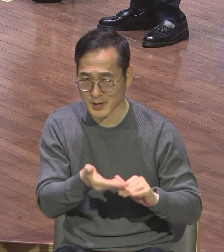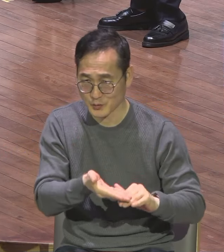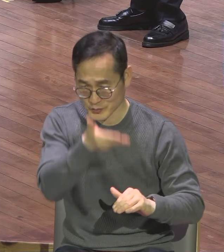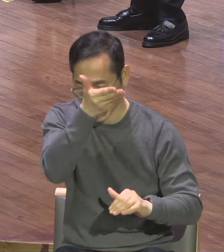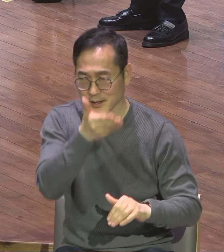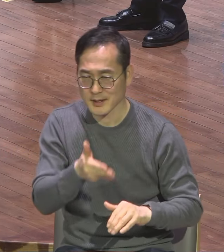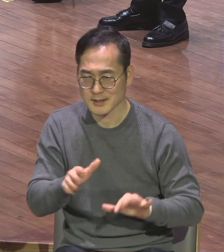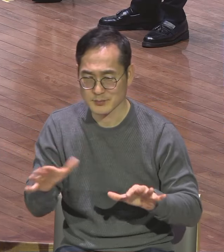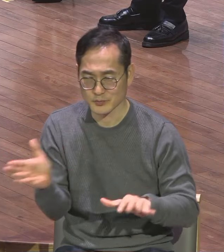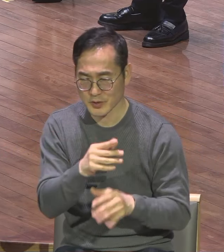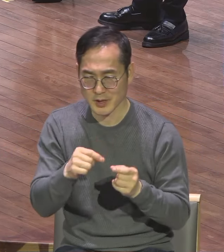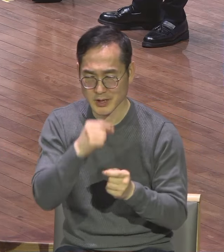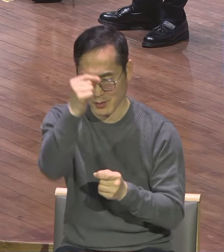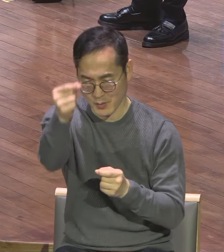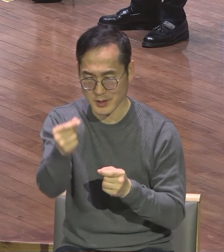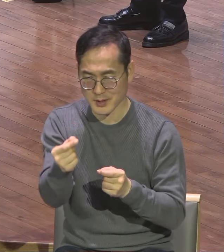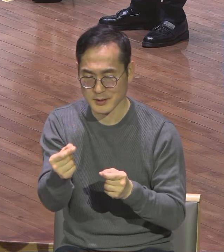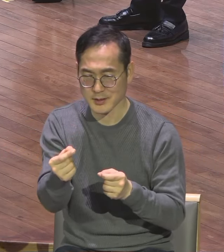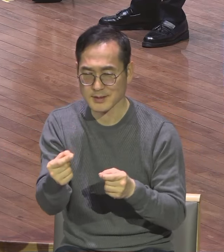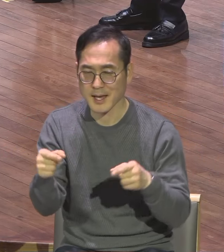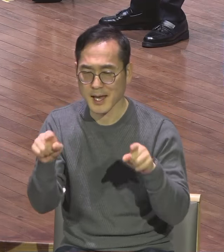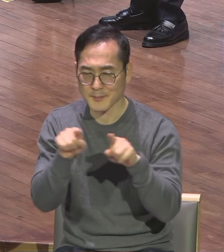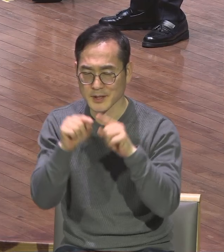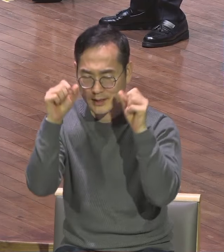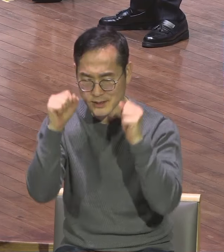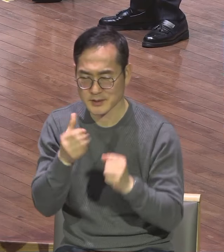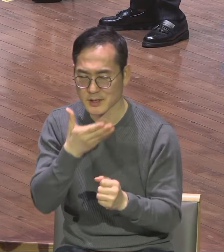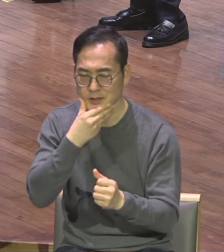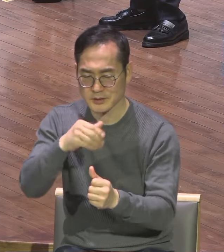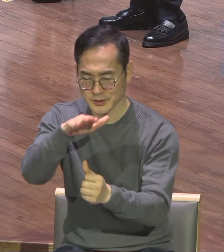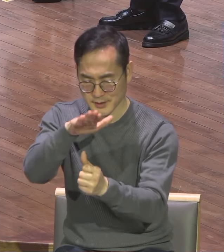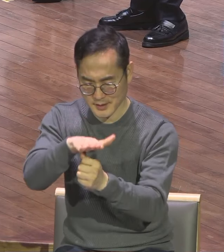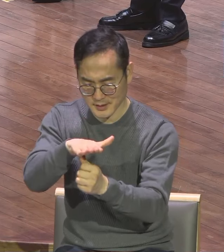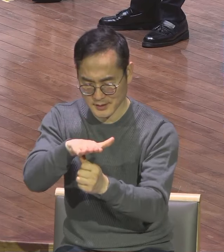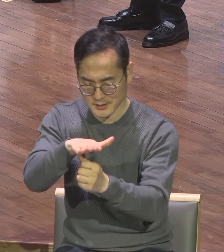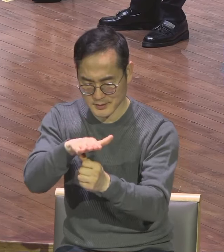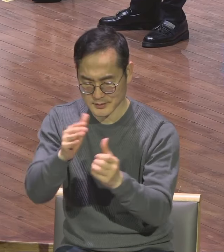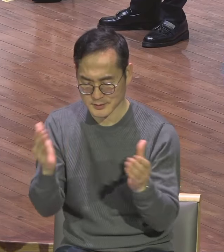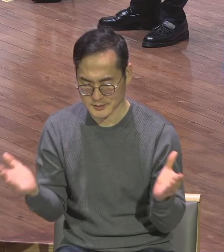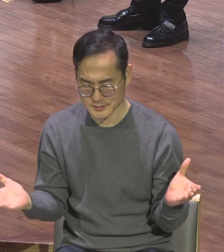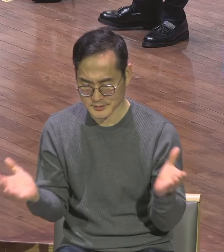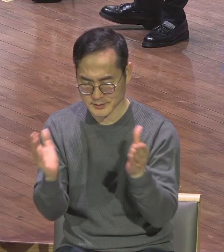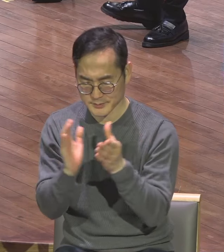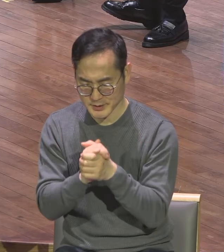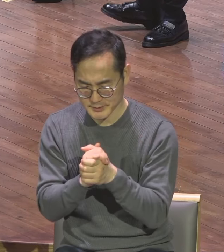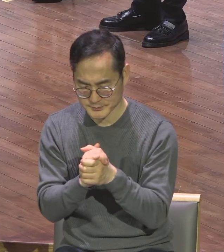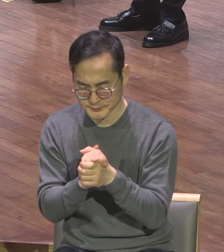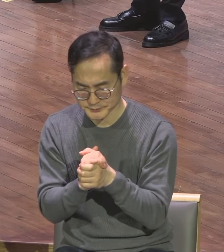이제로부터 영원까지 항상 함께 계실지어다. 아멘.